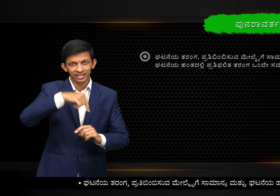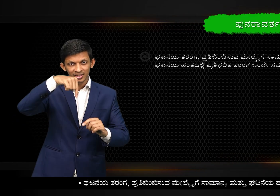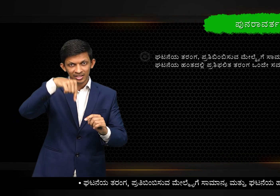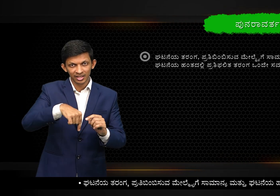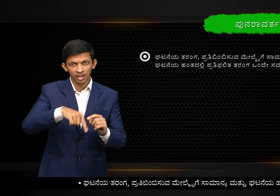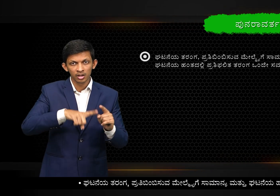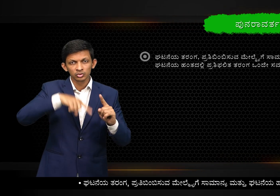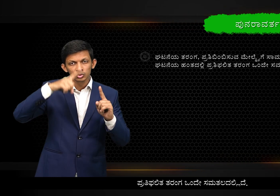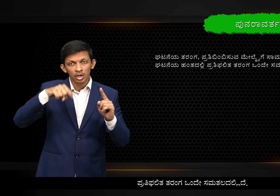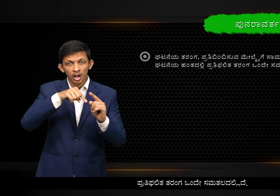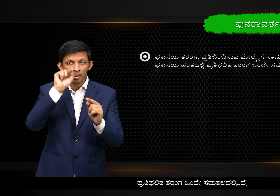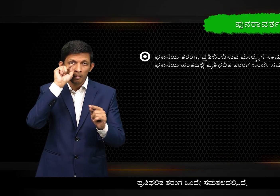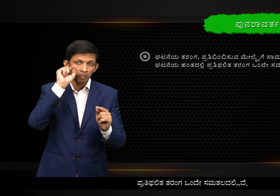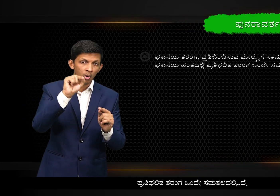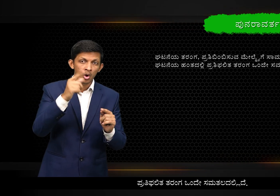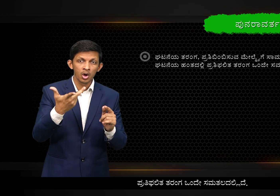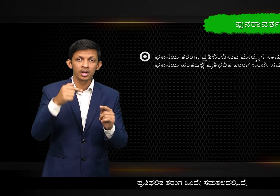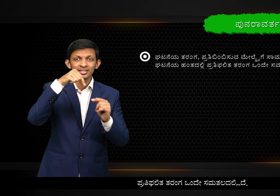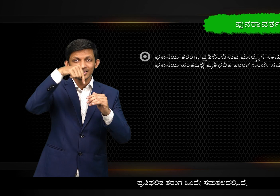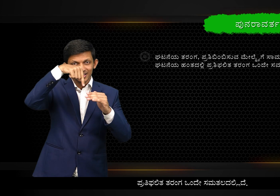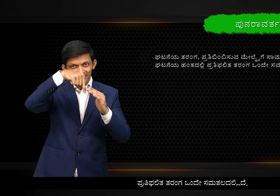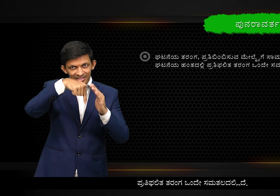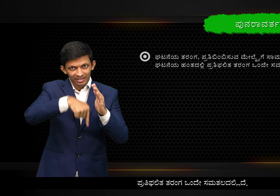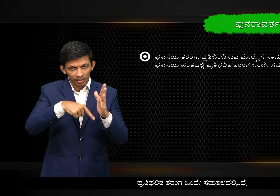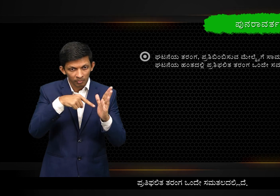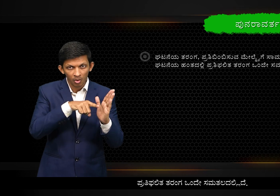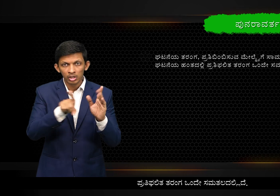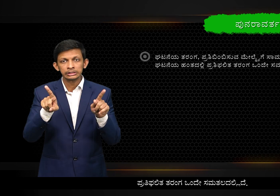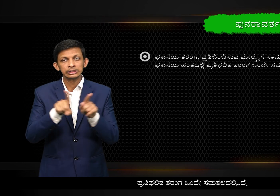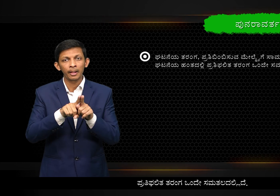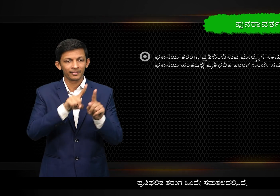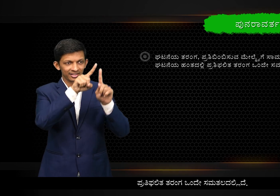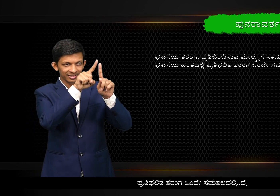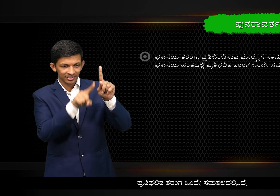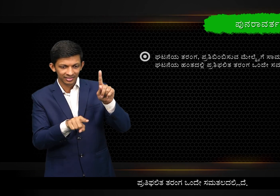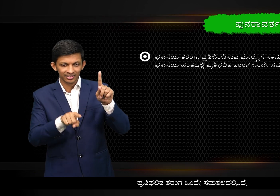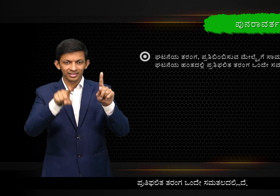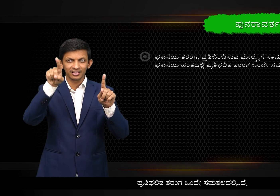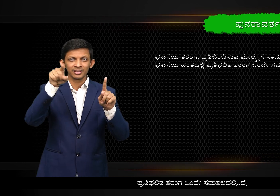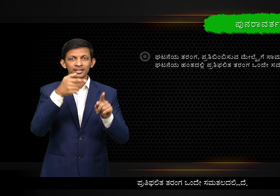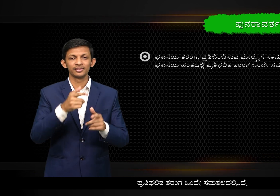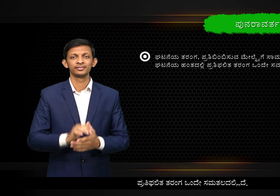ಘಟನೆಯ ಹಂತದಲ್ಲಿ ಪ್ರತಿಫಲಿತ ತರಂಗವೊಂದೇ ಸಮತಲದಲ್ಲಿದೆ.